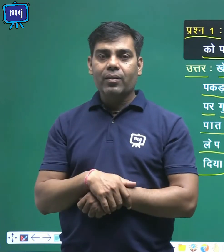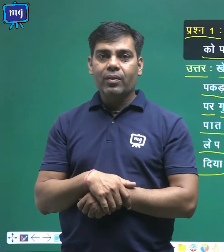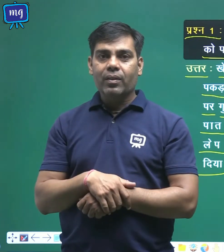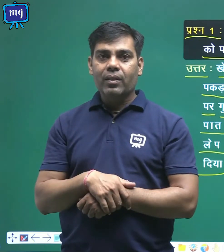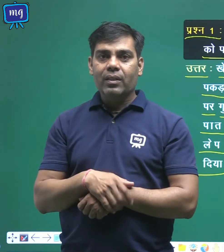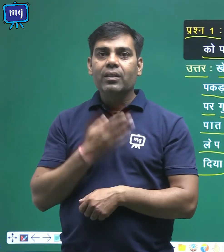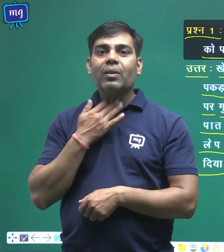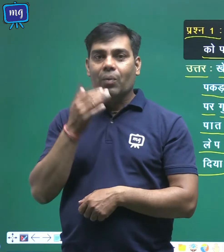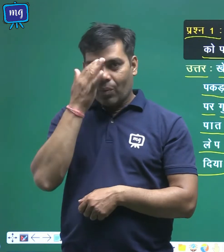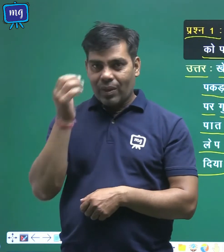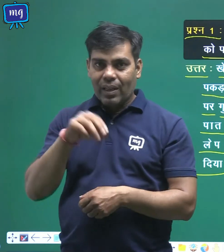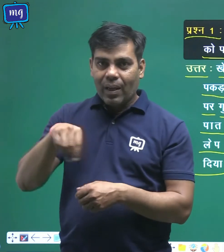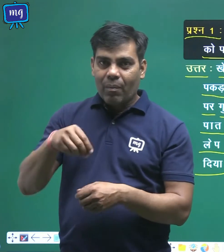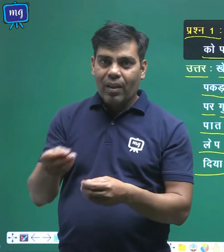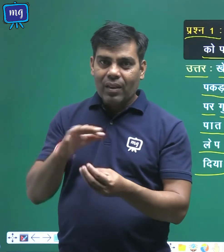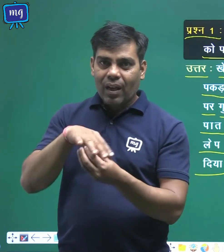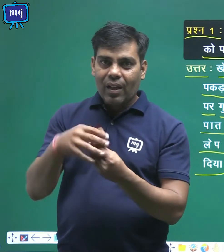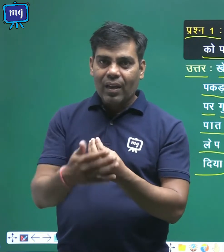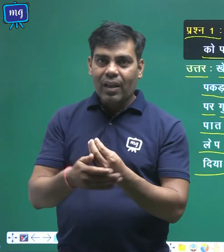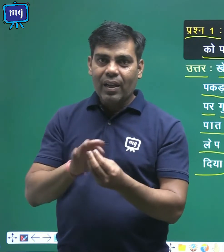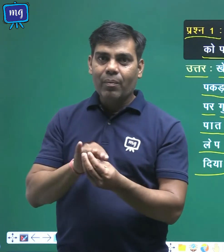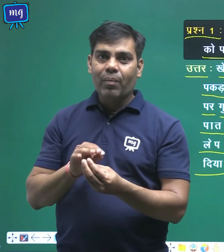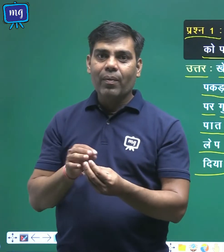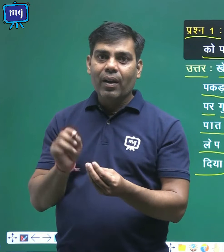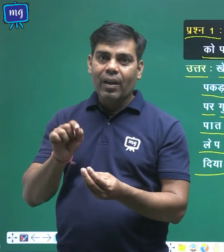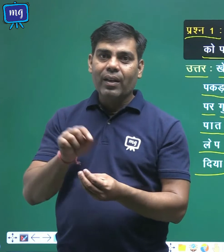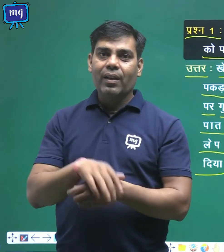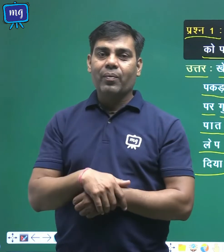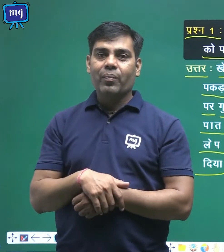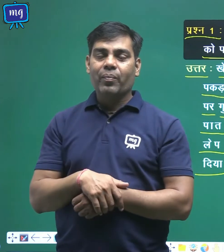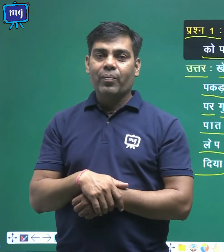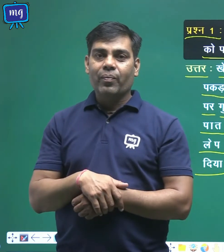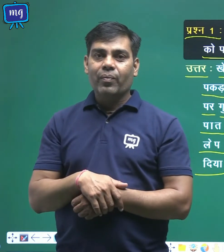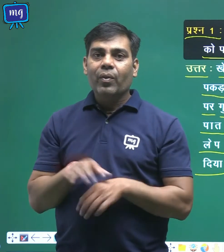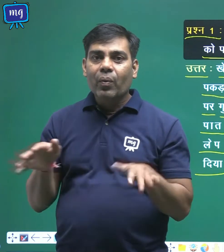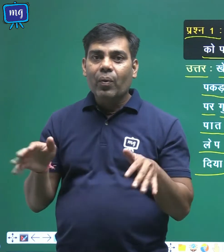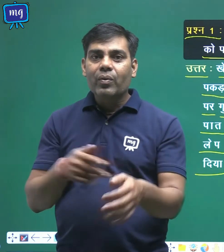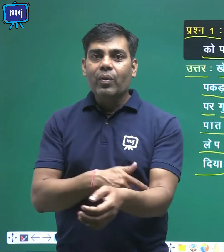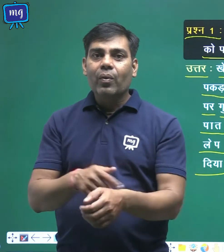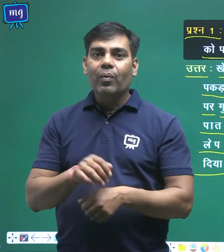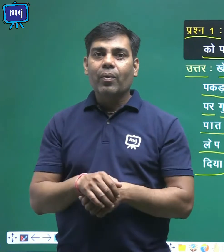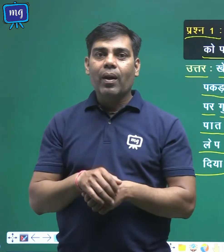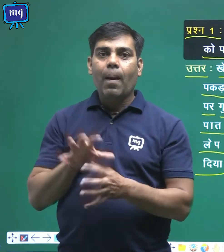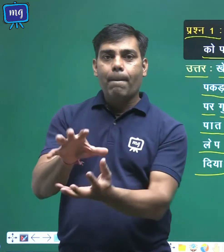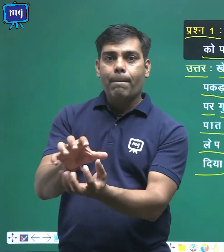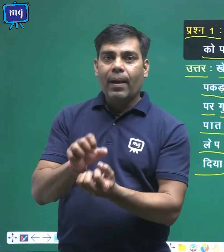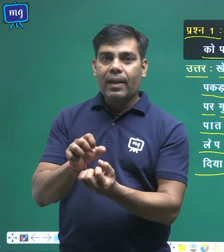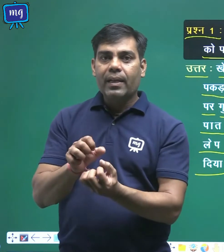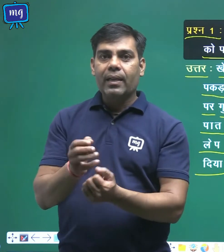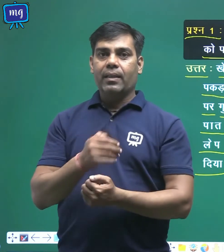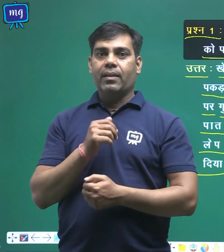गुड़ की पात का लेप करके कुरज को पकड़ लिया था।